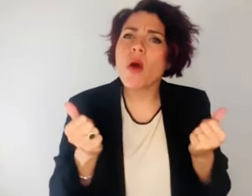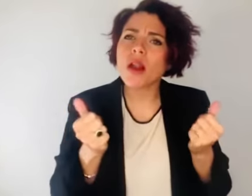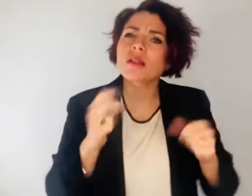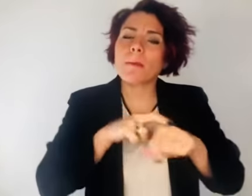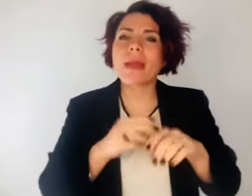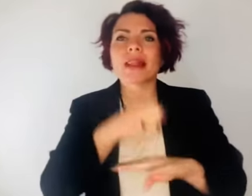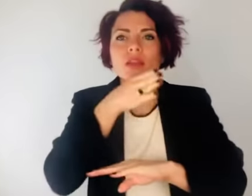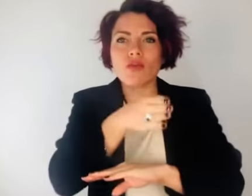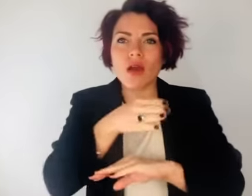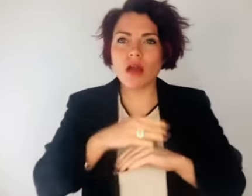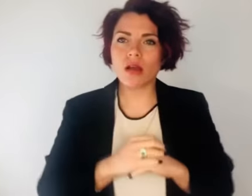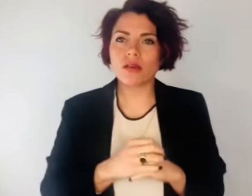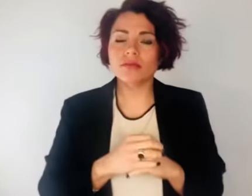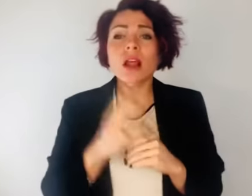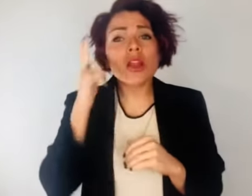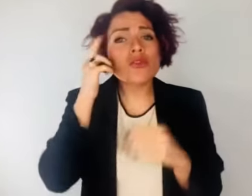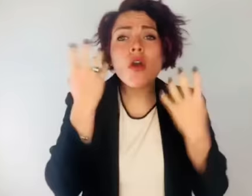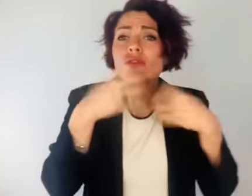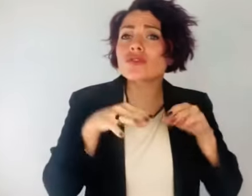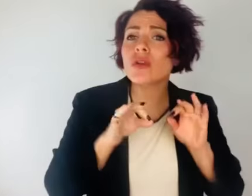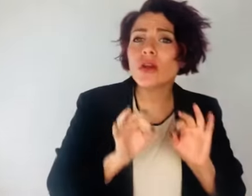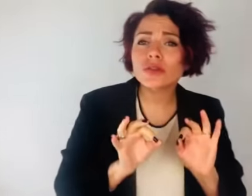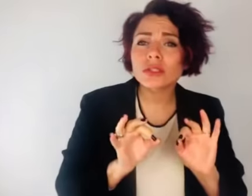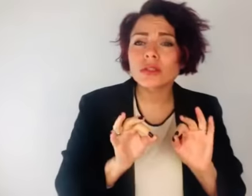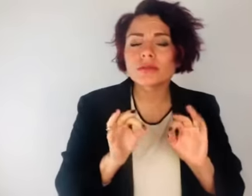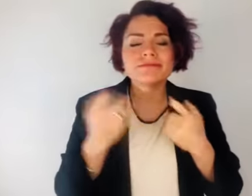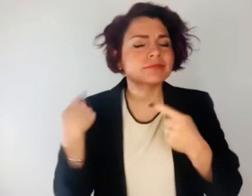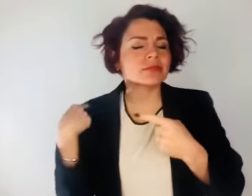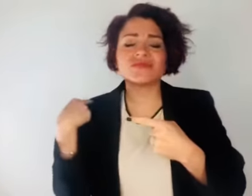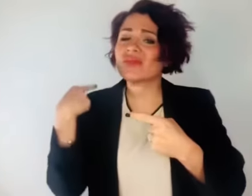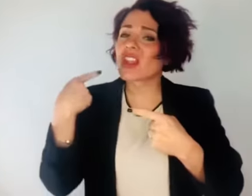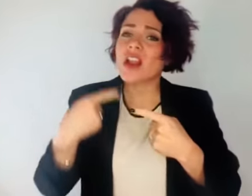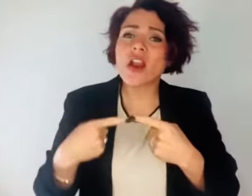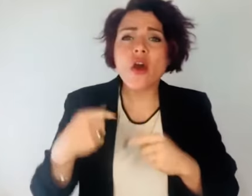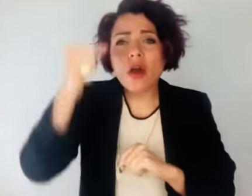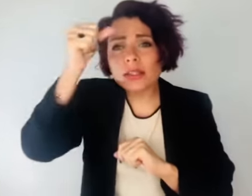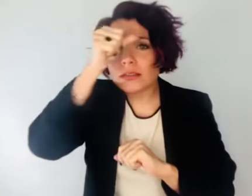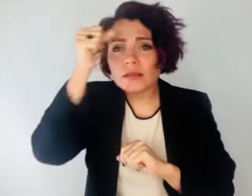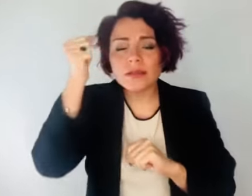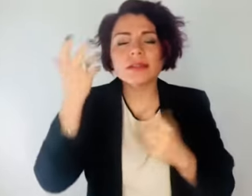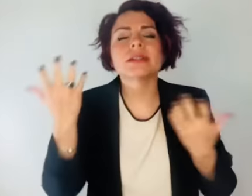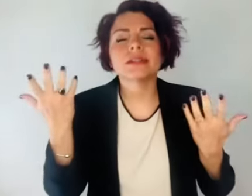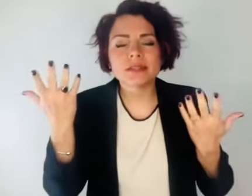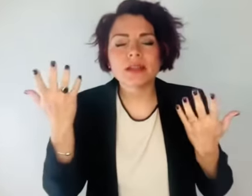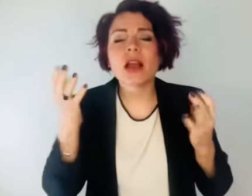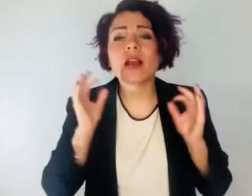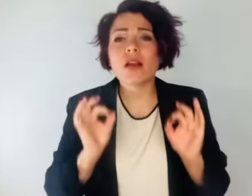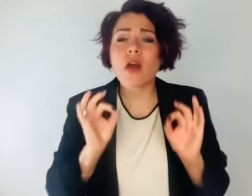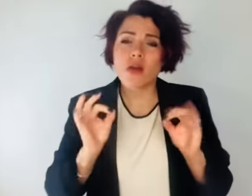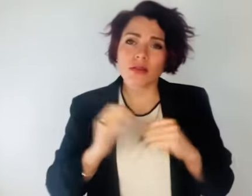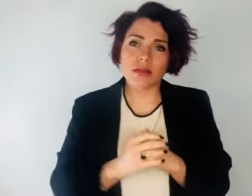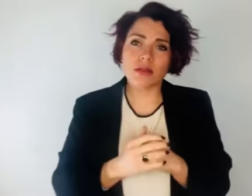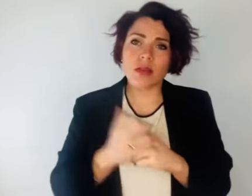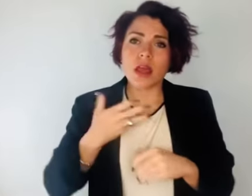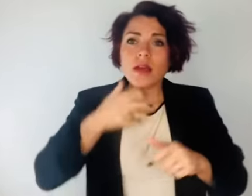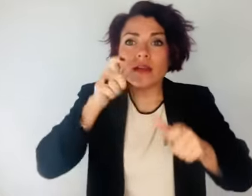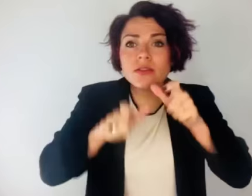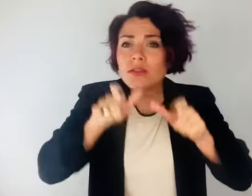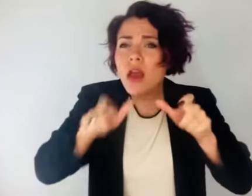cioè quando inutile questo fa la religione questo anche purtroppo un atteggiamento che si è infiltrato nella spiritualità cristiana